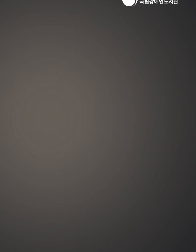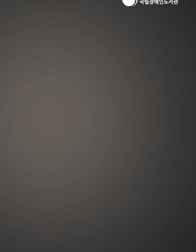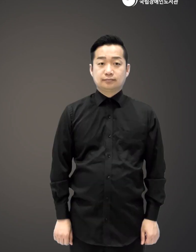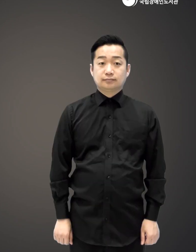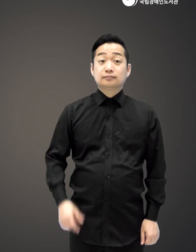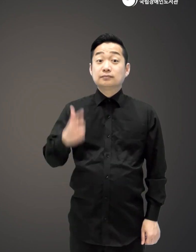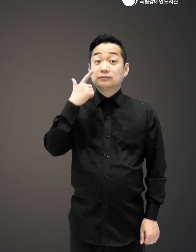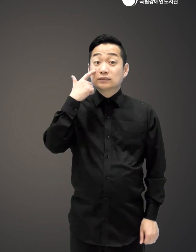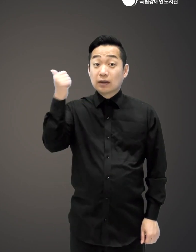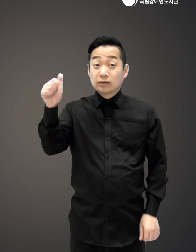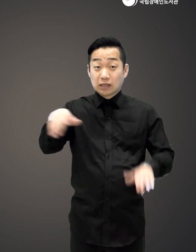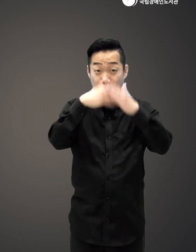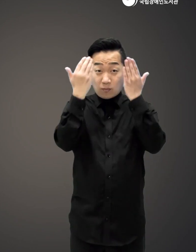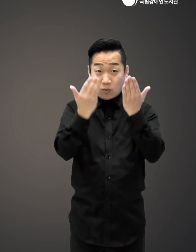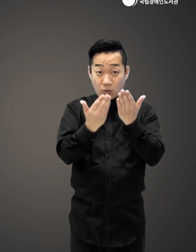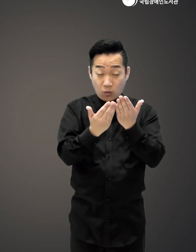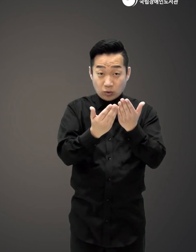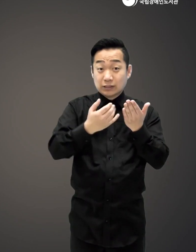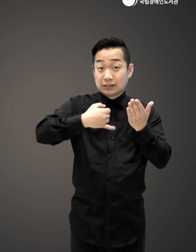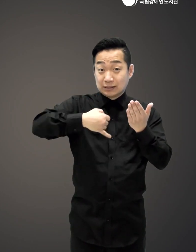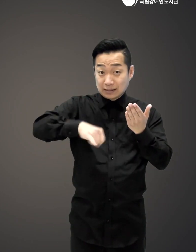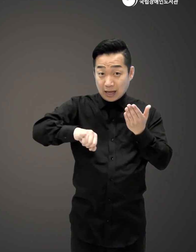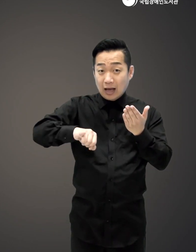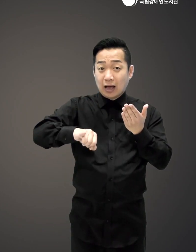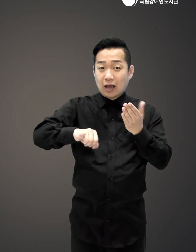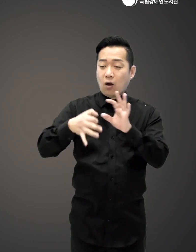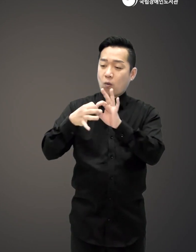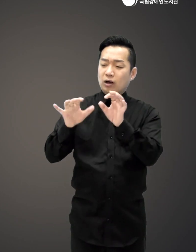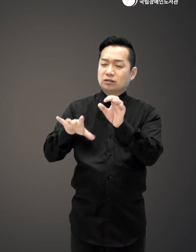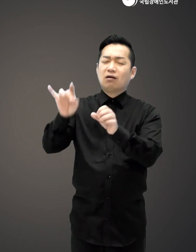아버지는 모든 딸들의 첫사랑이다